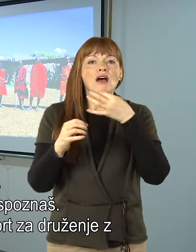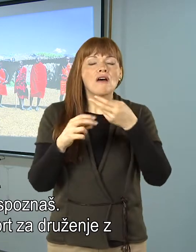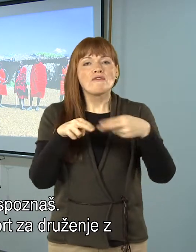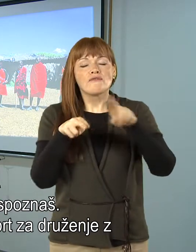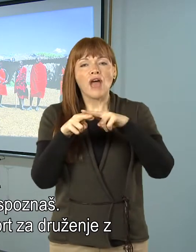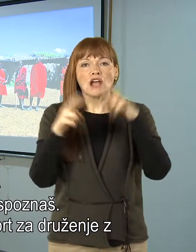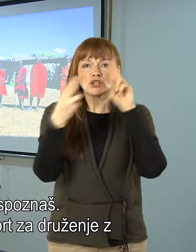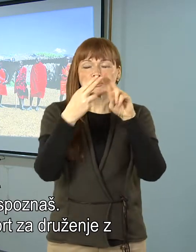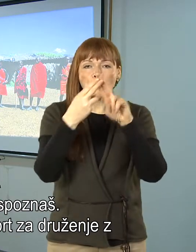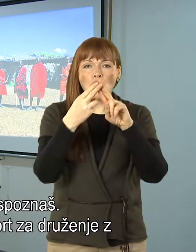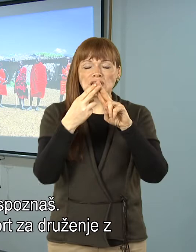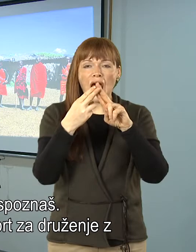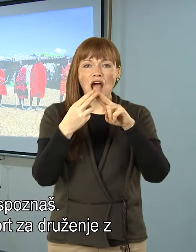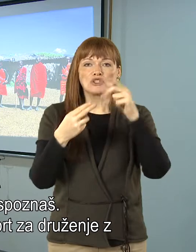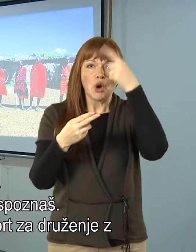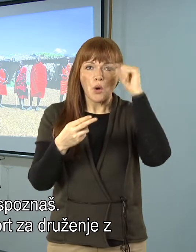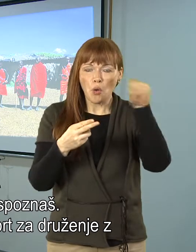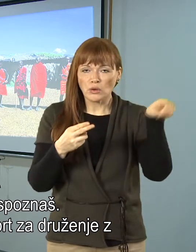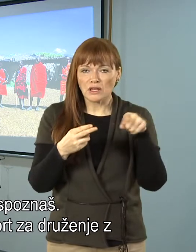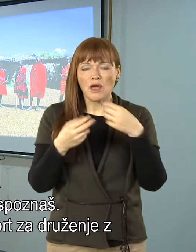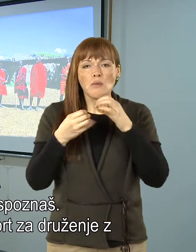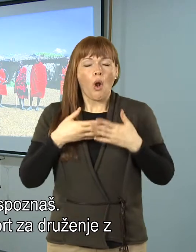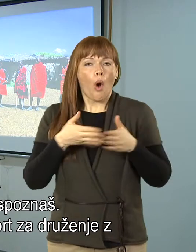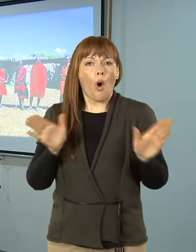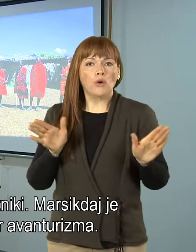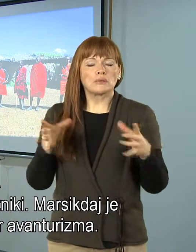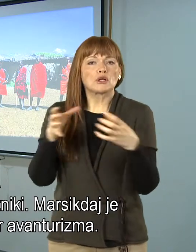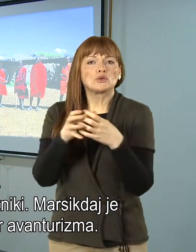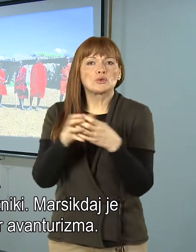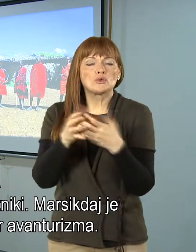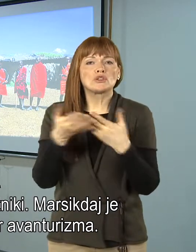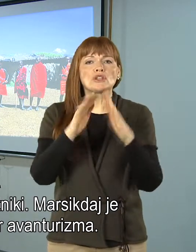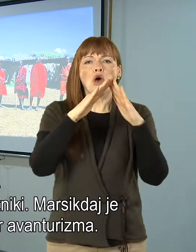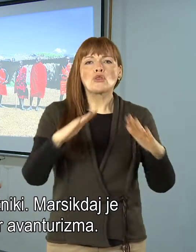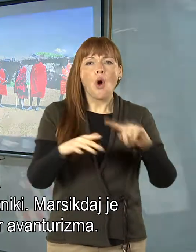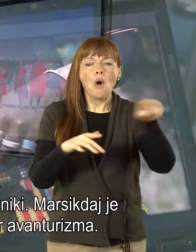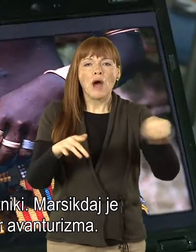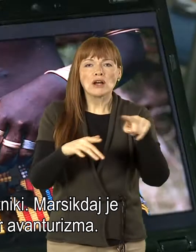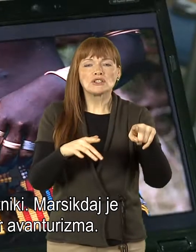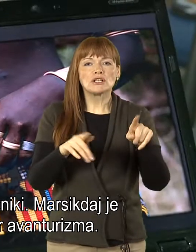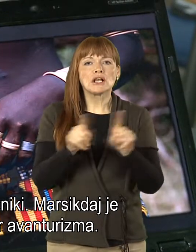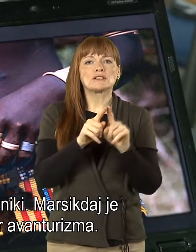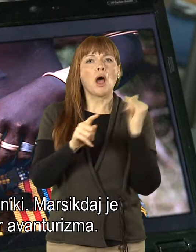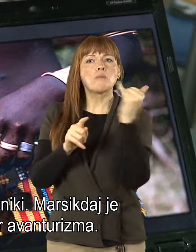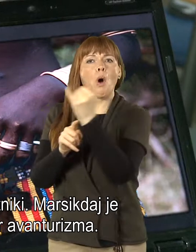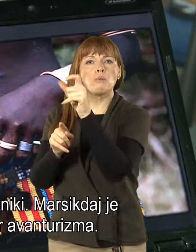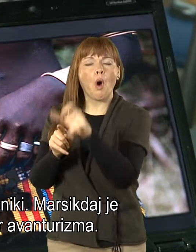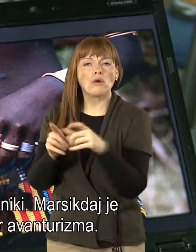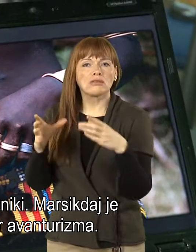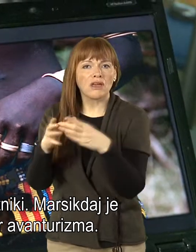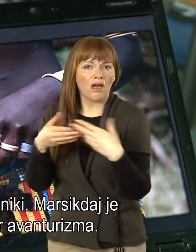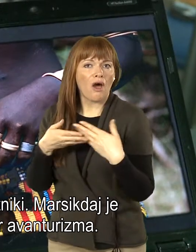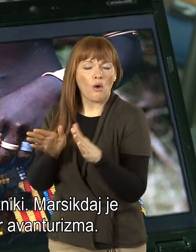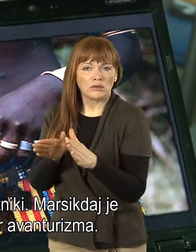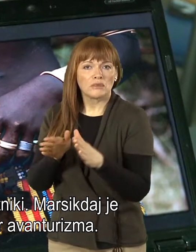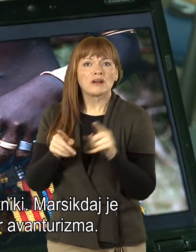več ljudi spoznaš, veliko bolj si odprt do druženja z domačine, z popotniki, marsikdaj je to neki